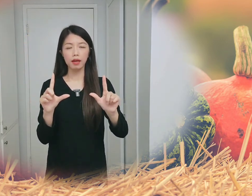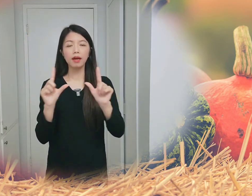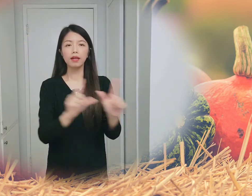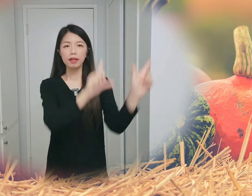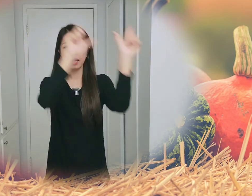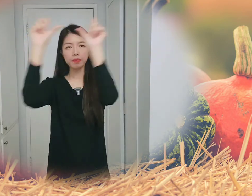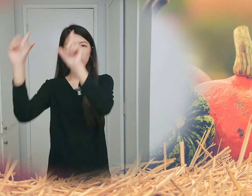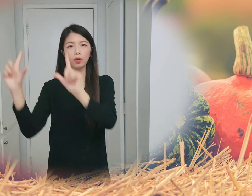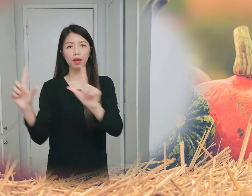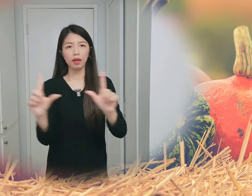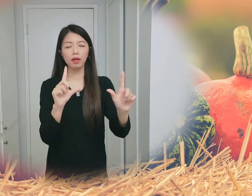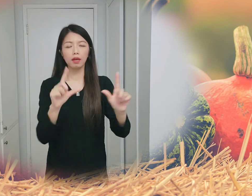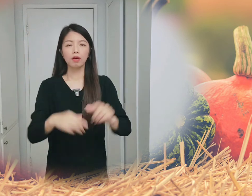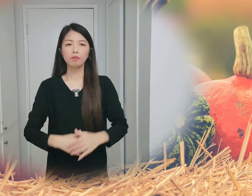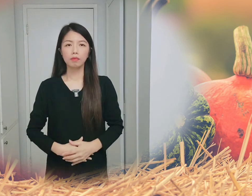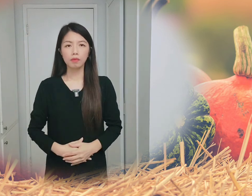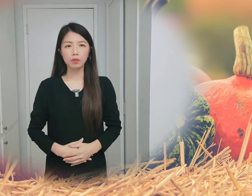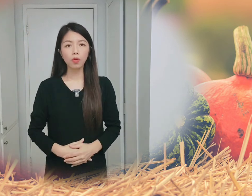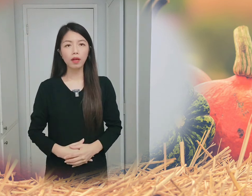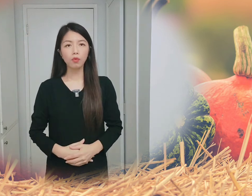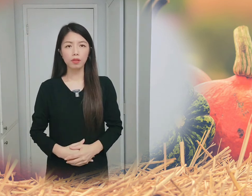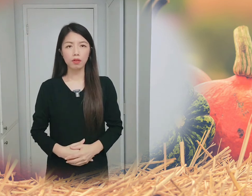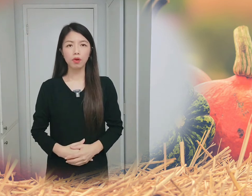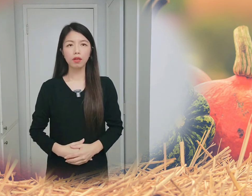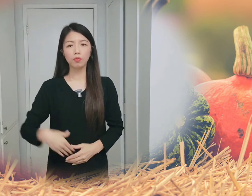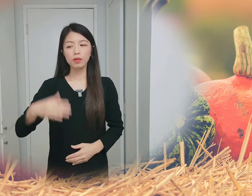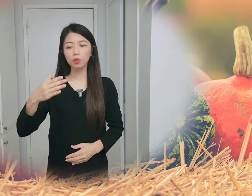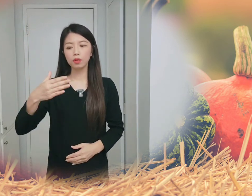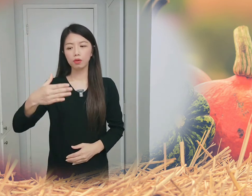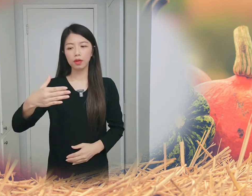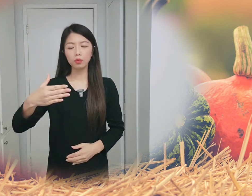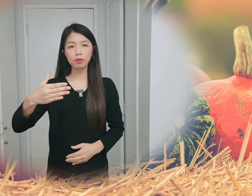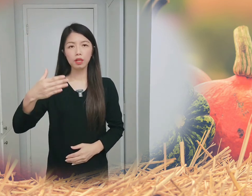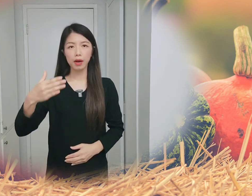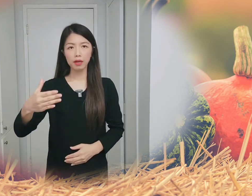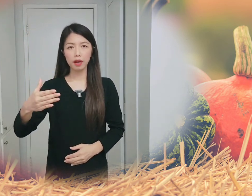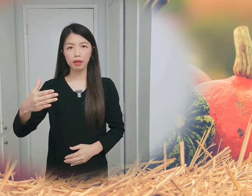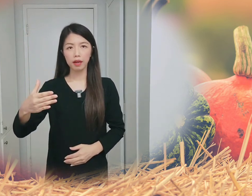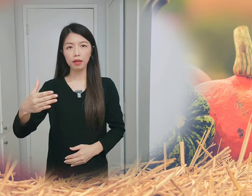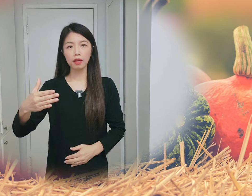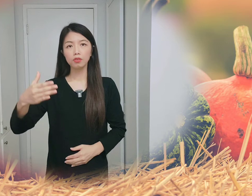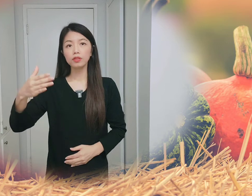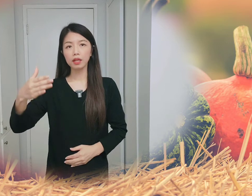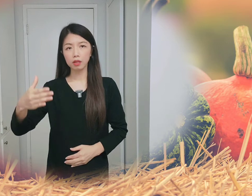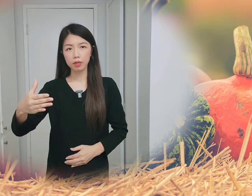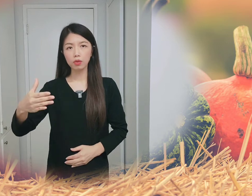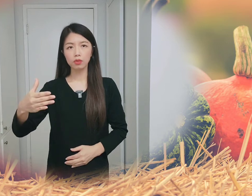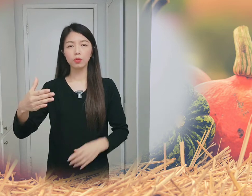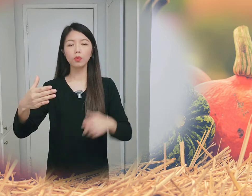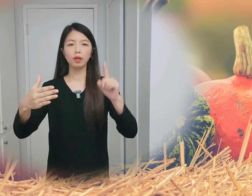뜻입니다. 삶 속에 소개라고 하는 뜻의 수어는 왼손은 이렇게 손등이 밖을 향하게